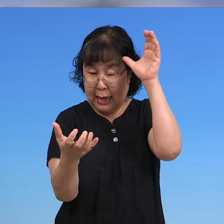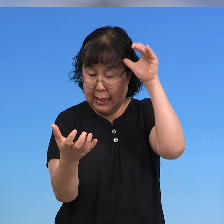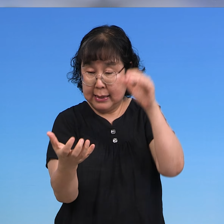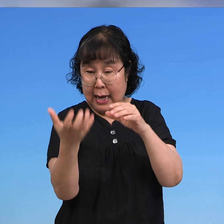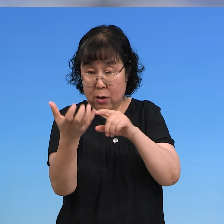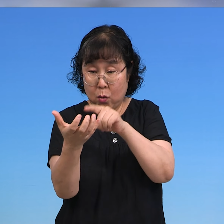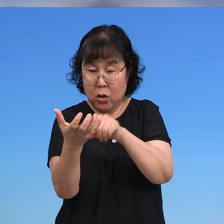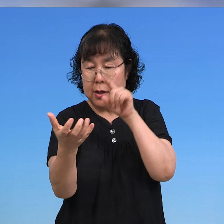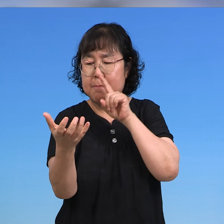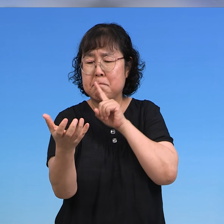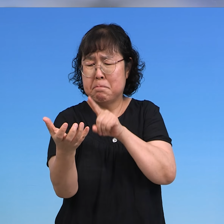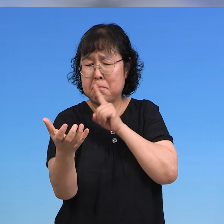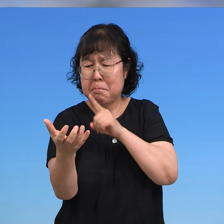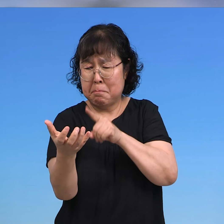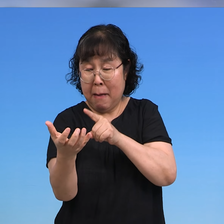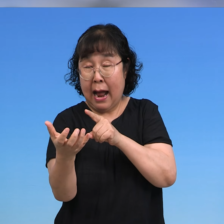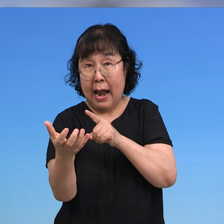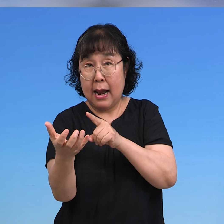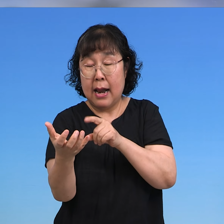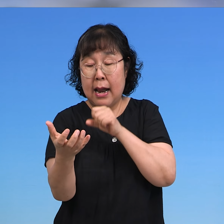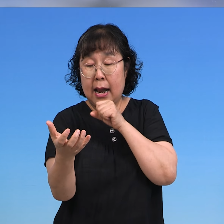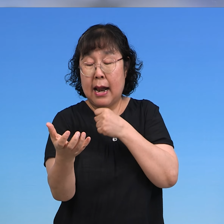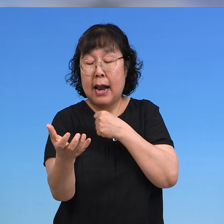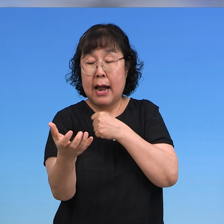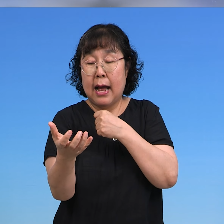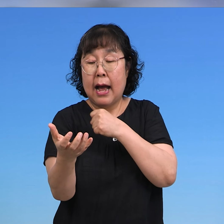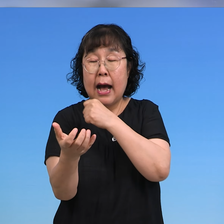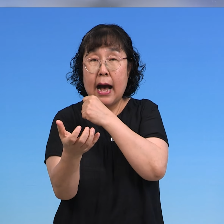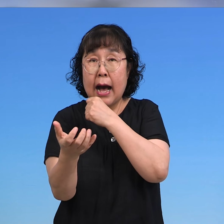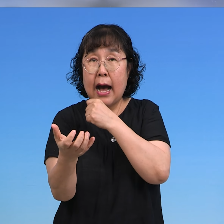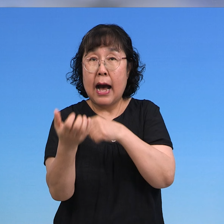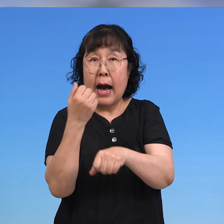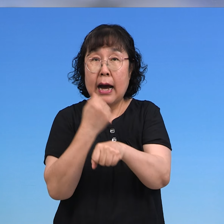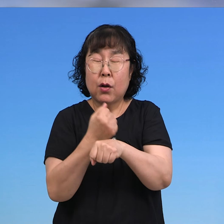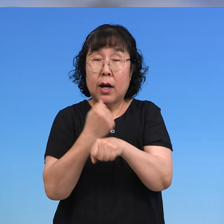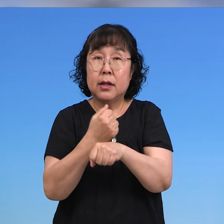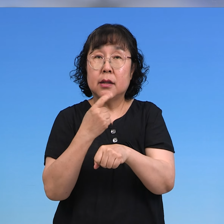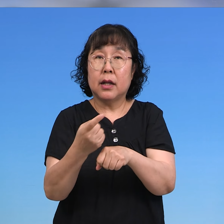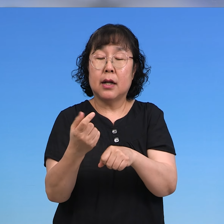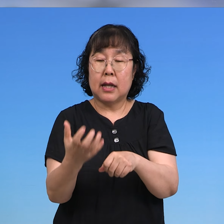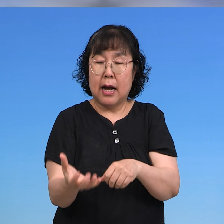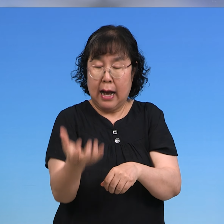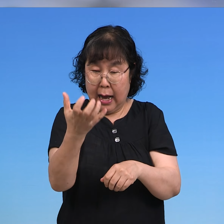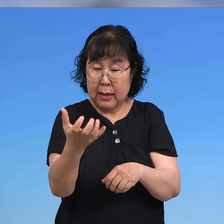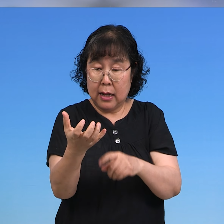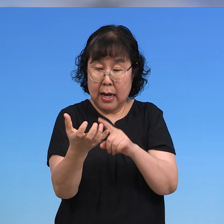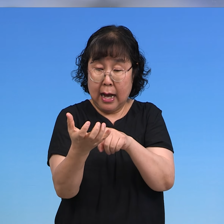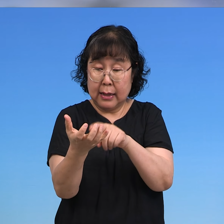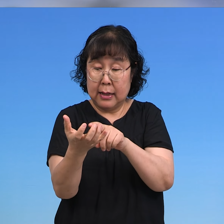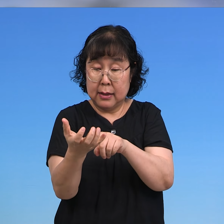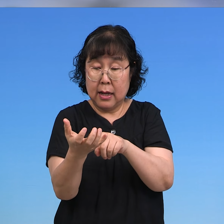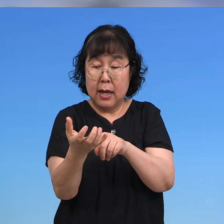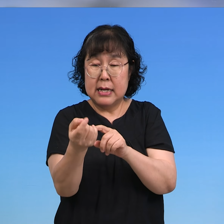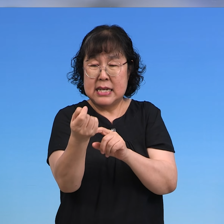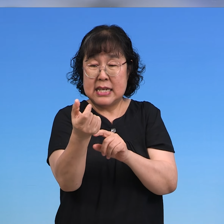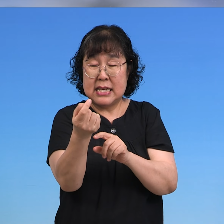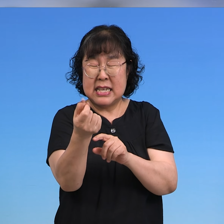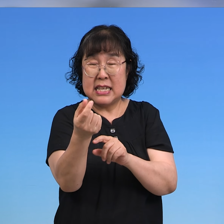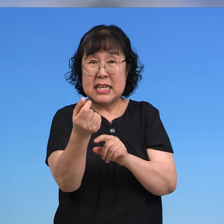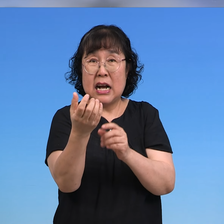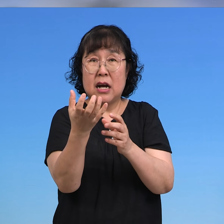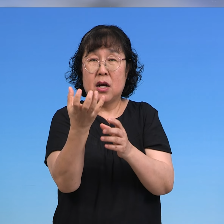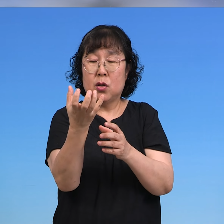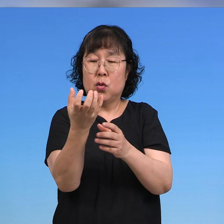이러려고 얘를 탁 안았는데요, 그 촉감을 지금도 잊지를 못해요. 토이 푸들이니까 그때 난 지